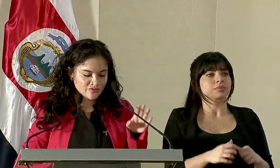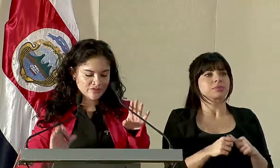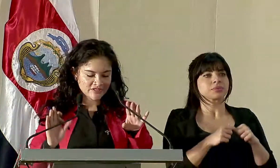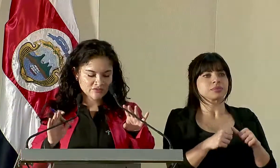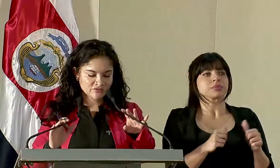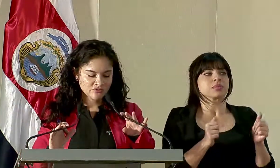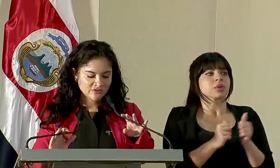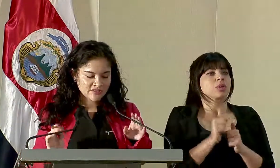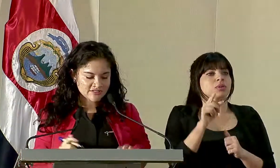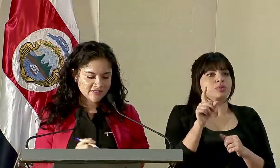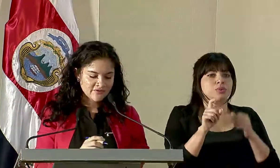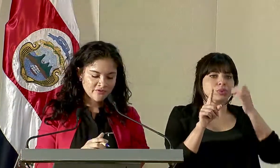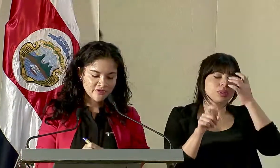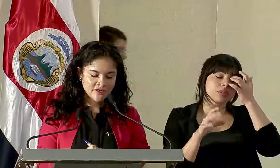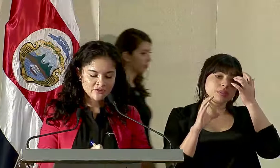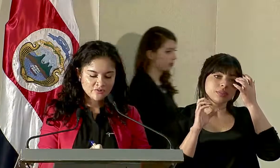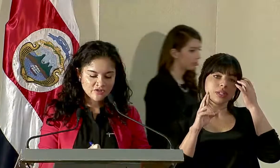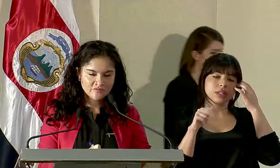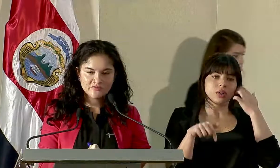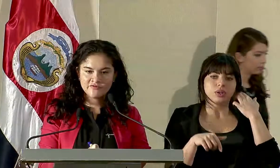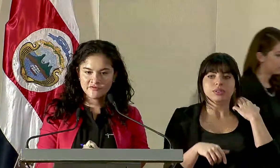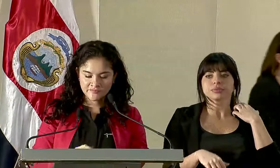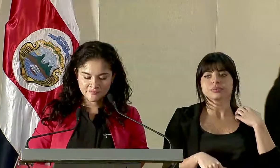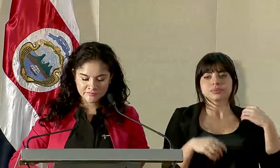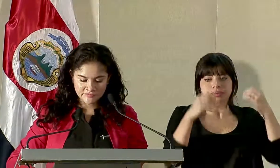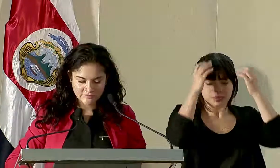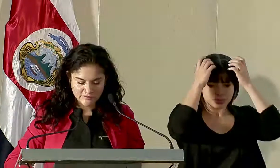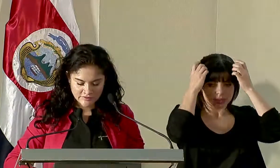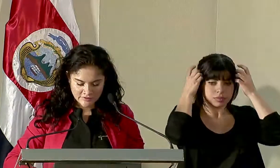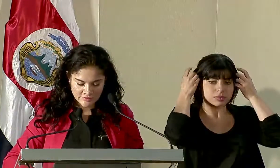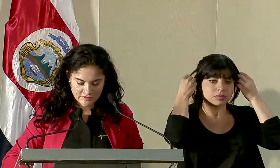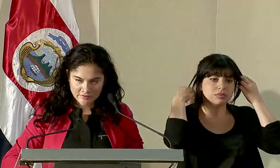Vamos con las consultas. CRO y Carlos Mora, por favor.